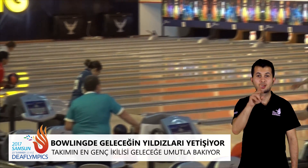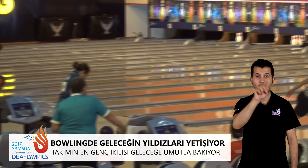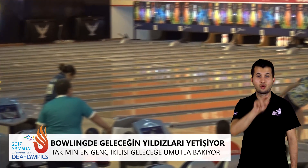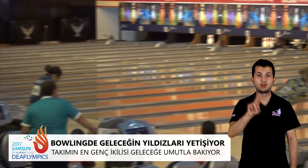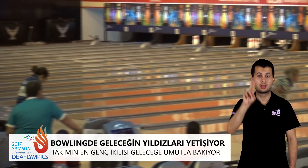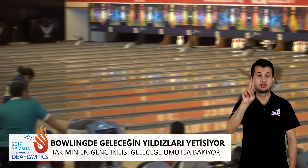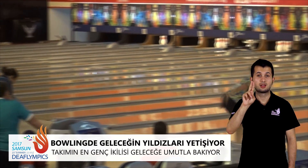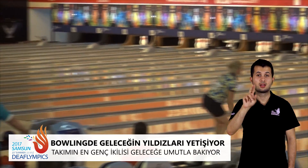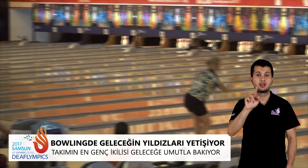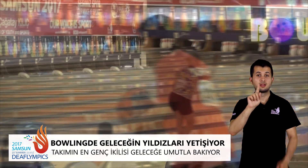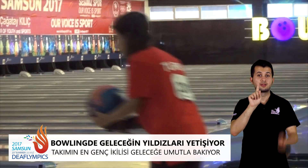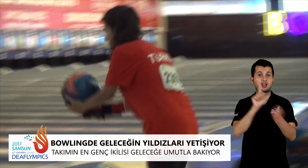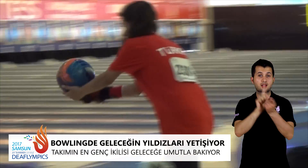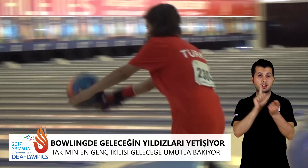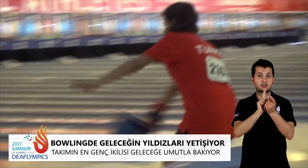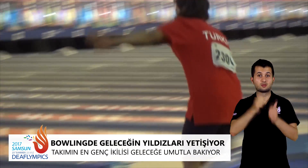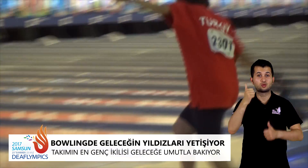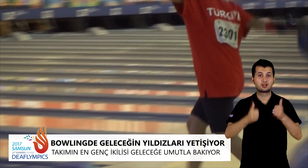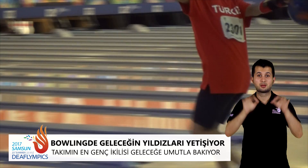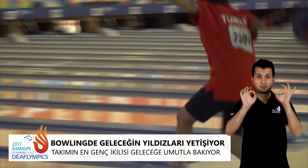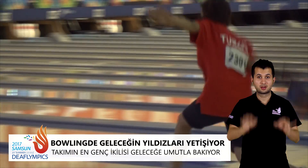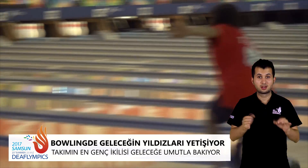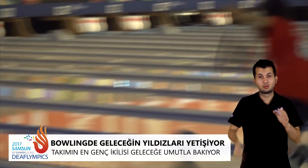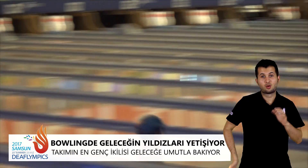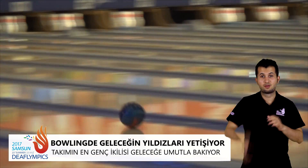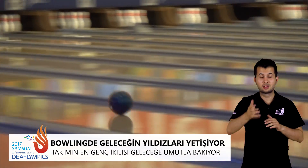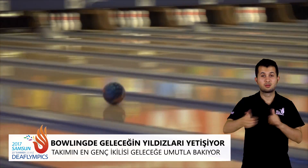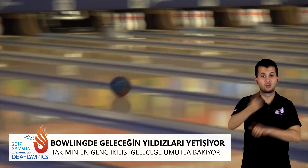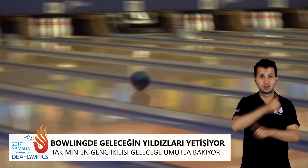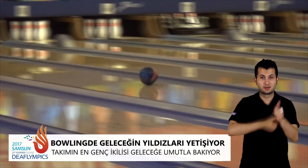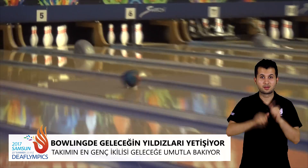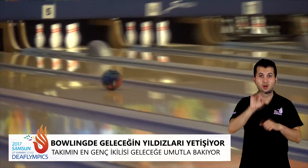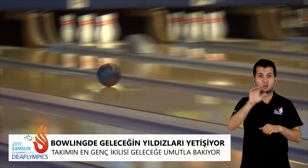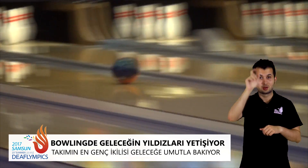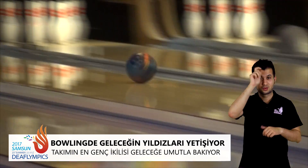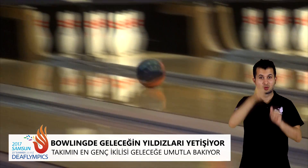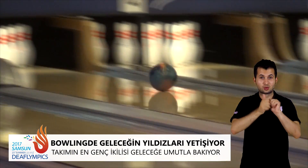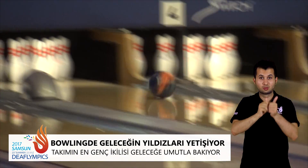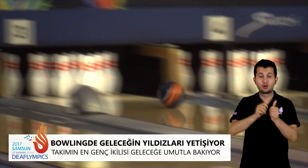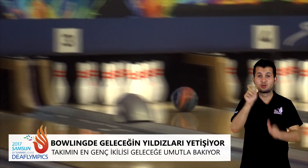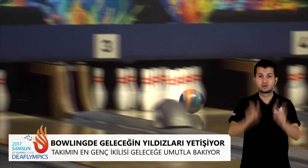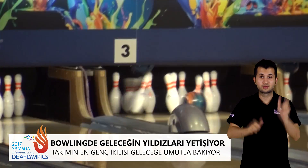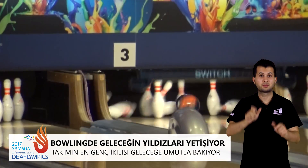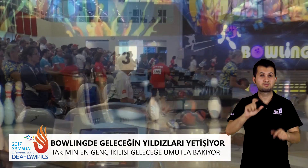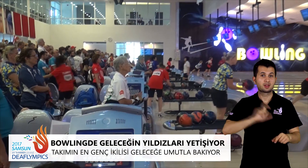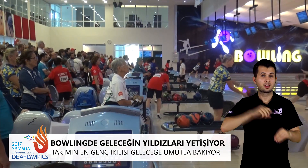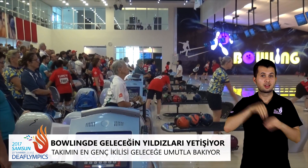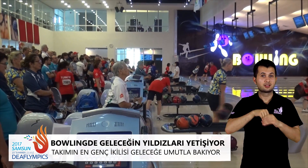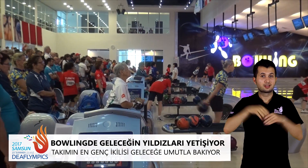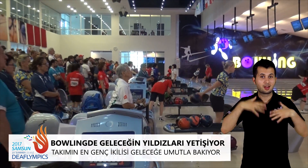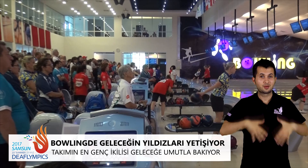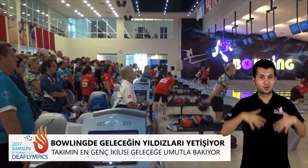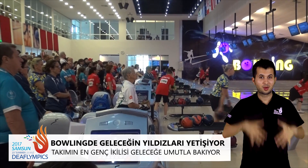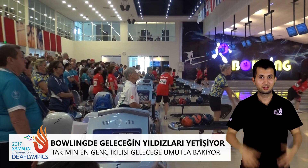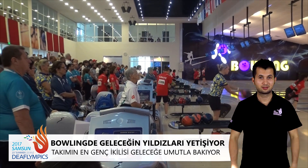Samsun 2017'de tekler mücadeleleriyle başlayan bowling müsabakalarında 15 Türk sporcu madalya için